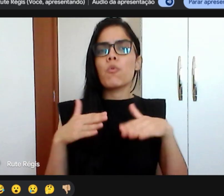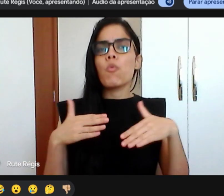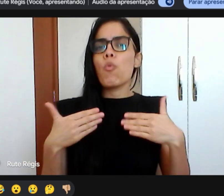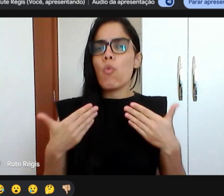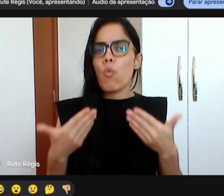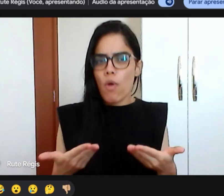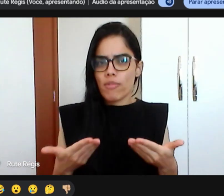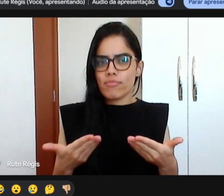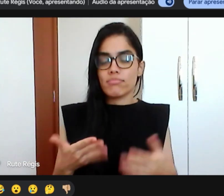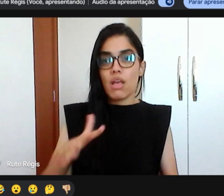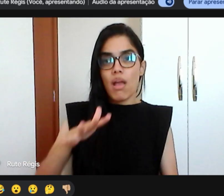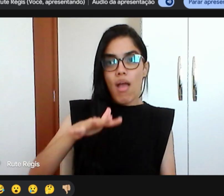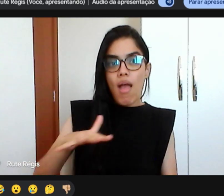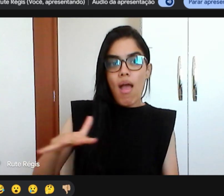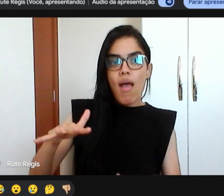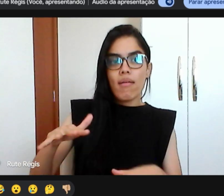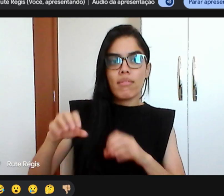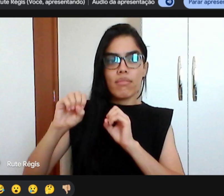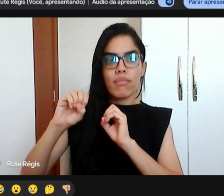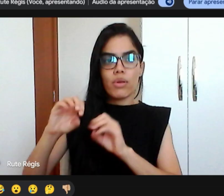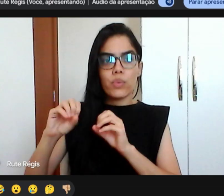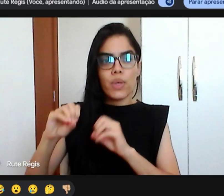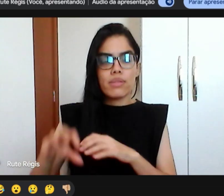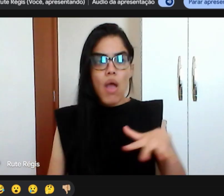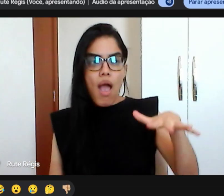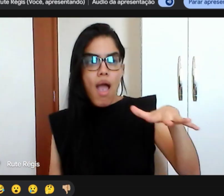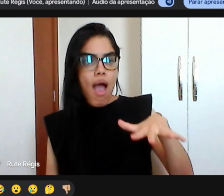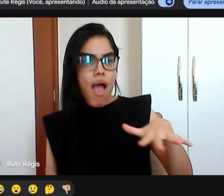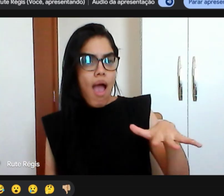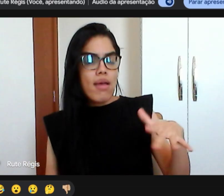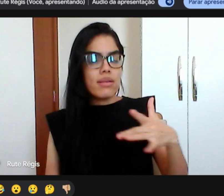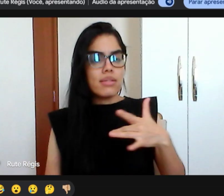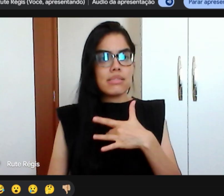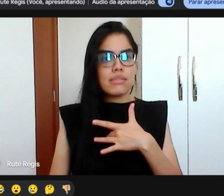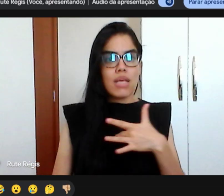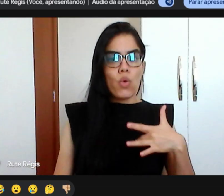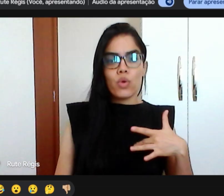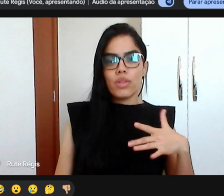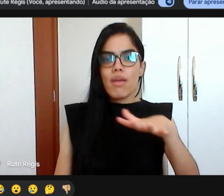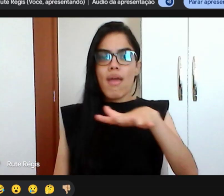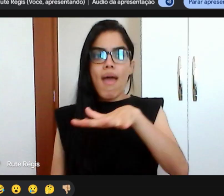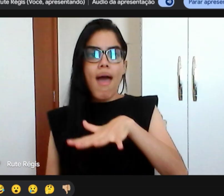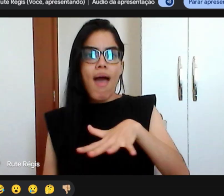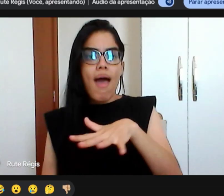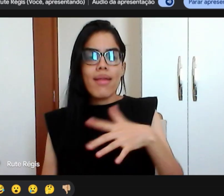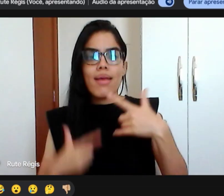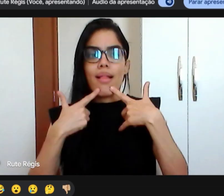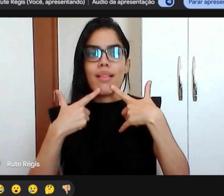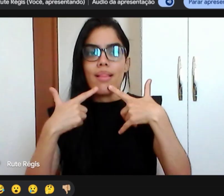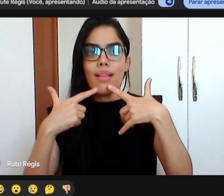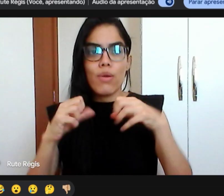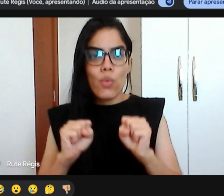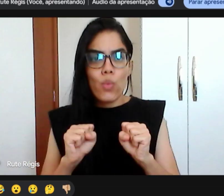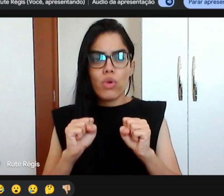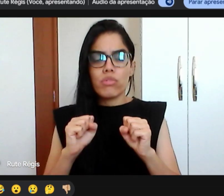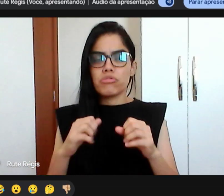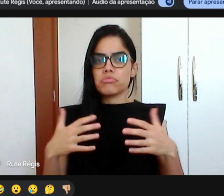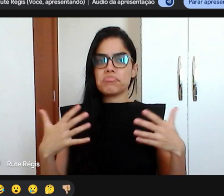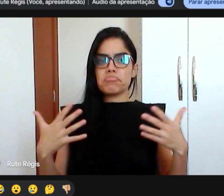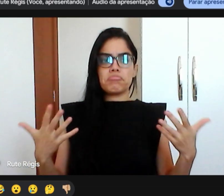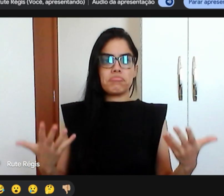de conhecimento do seu interesse? É a área da educação? É a área da saúde? É a